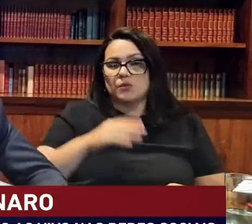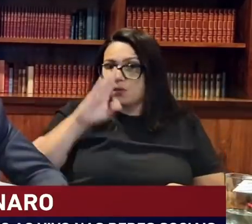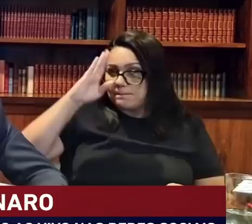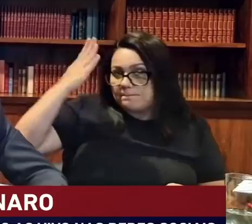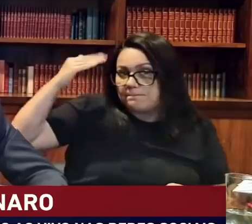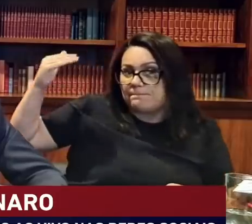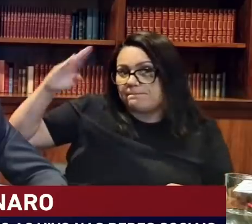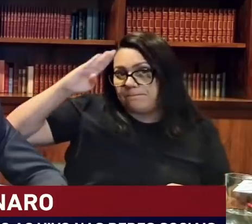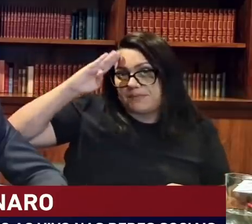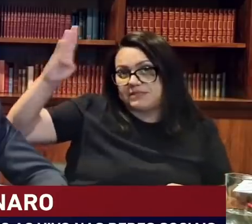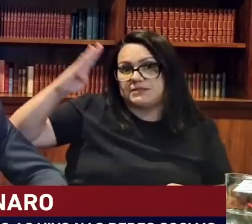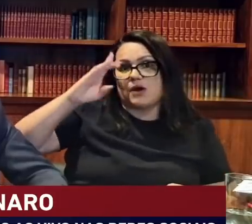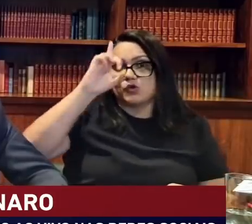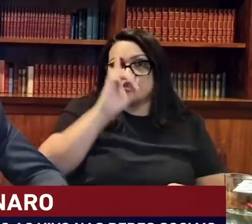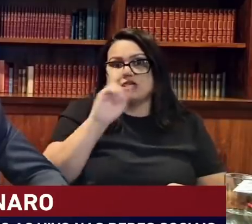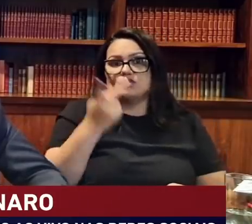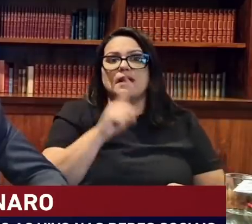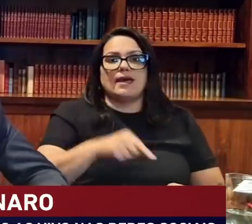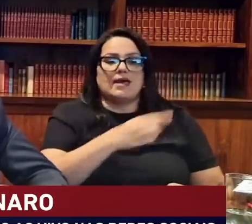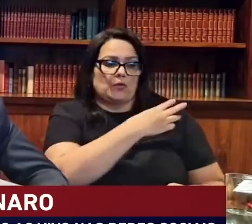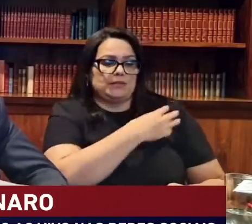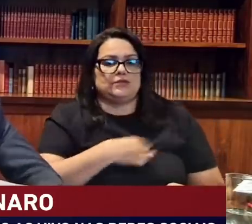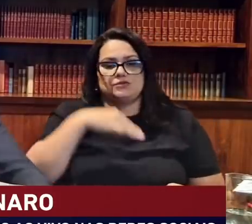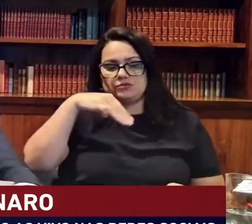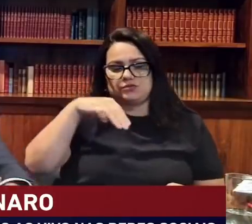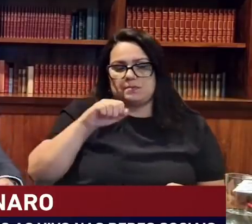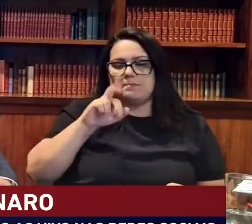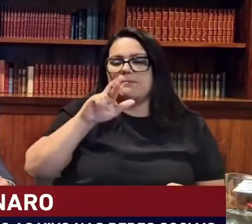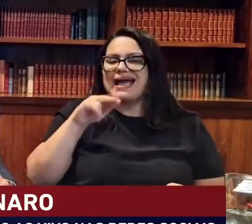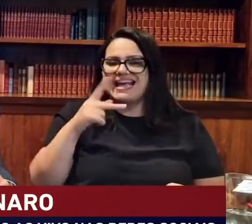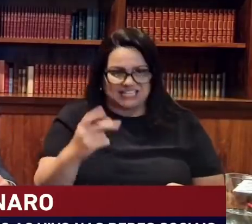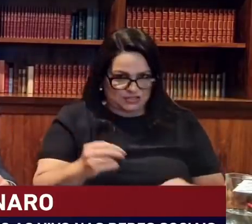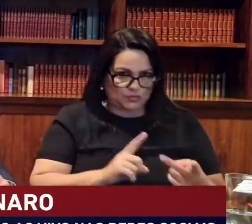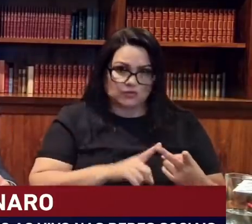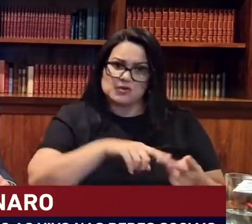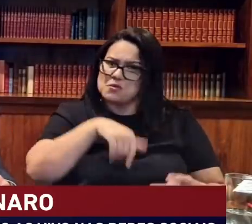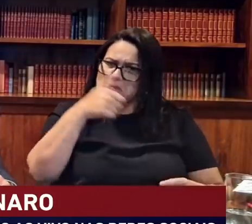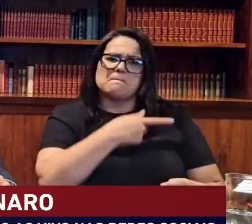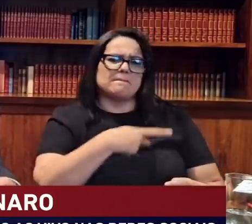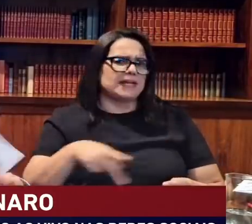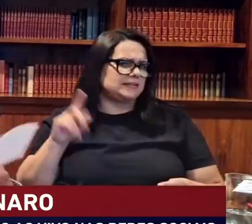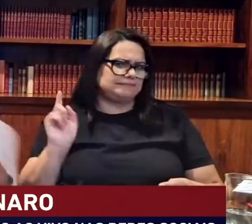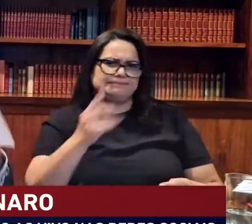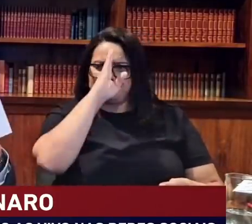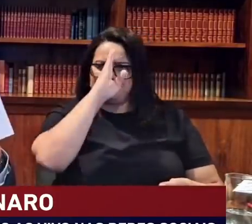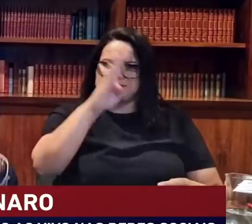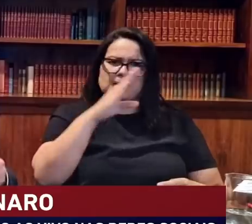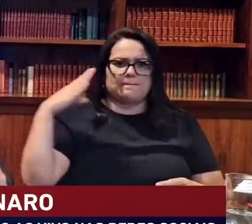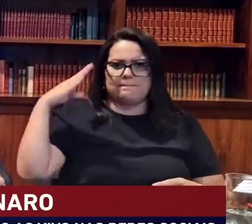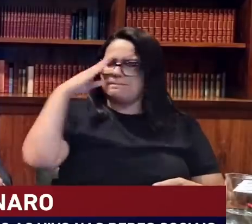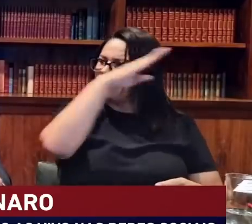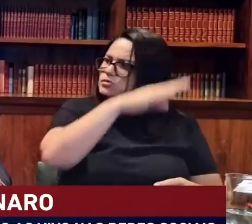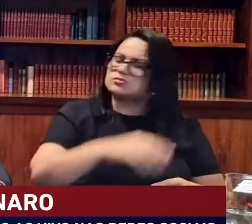do Brasil é o Marinho. E o maior presidente, o que mais fez garantia de direitos humanos, foi o presidente